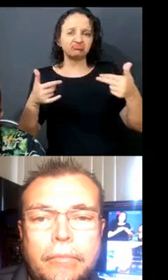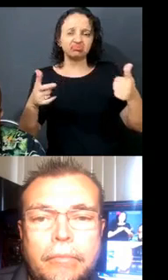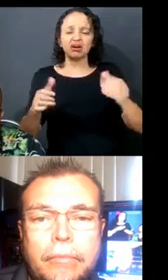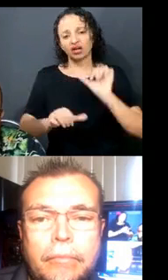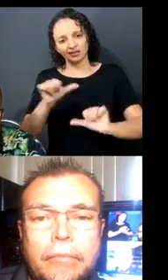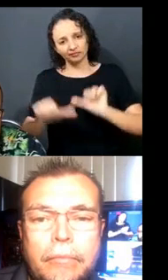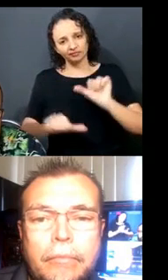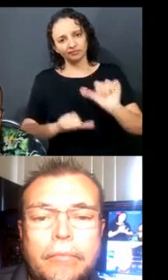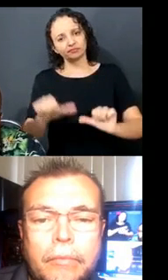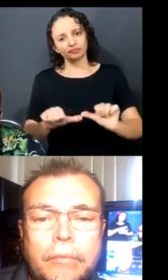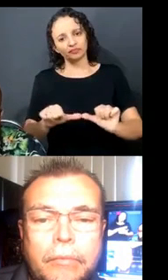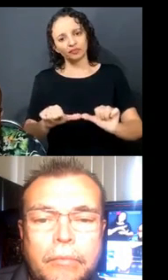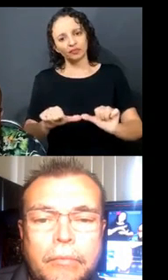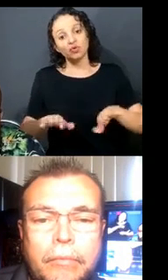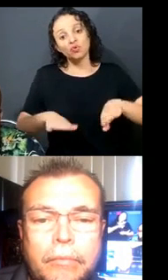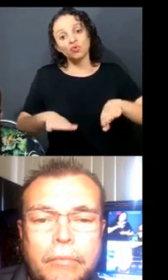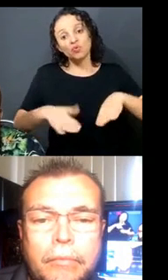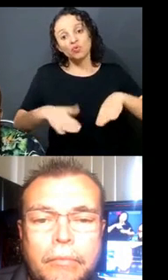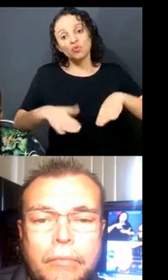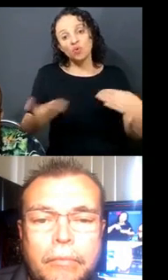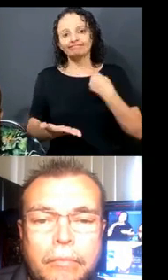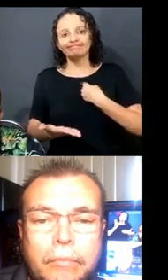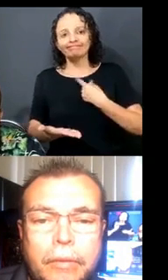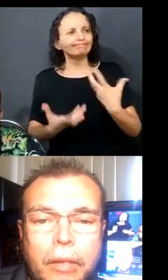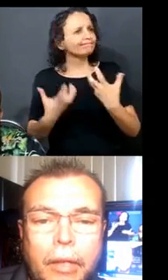coisa. Perde-se muito.